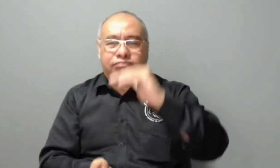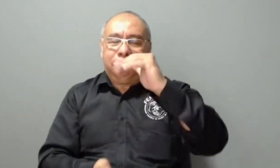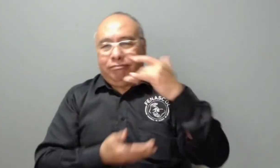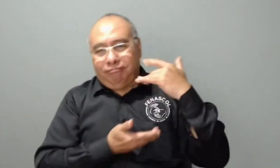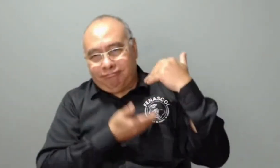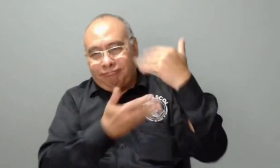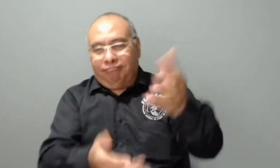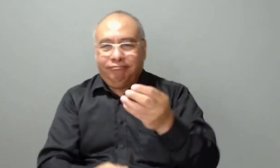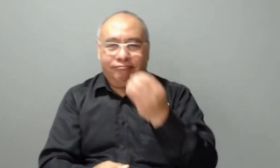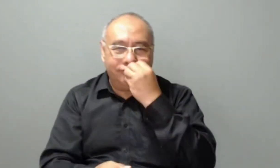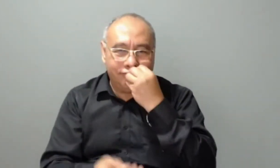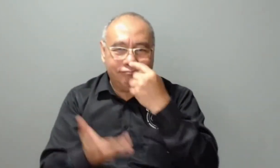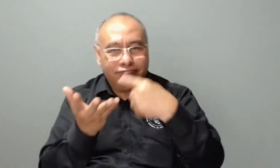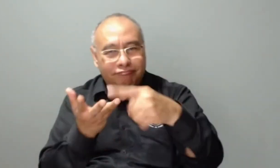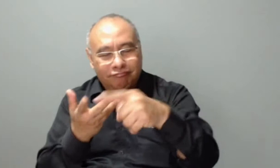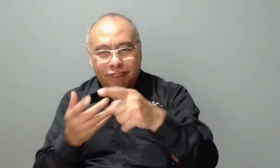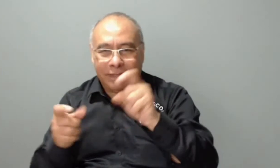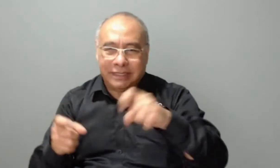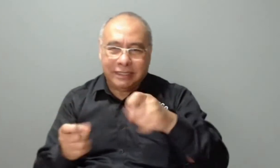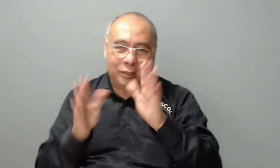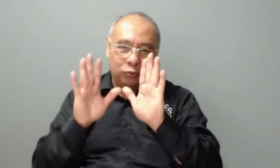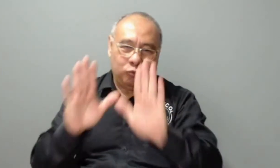que puedan comprar comida y lo que necesitan.